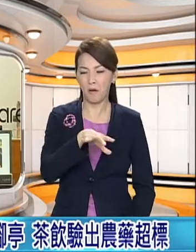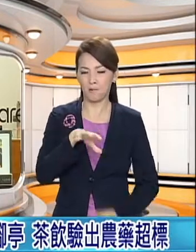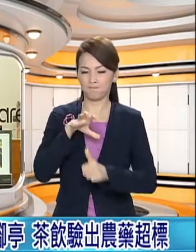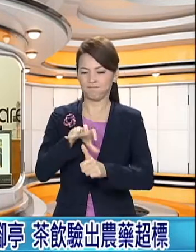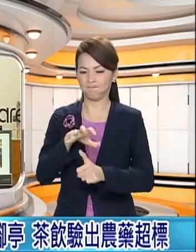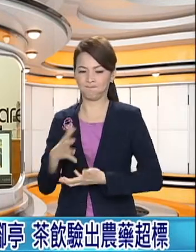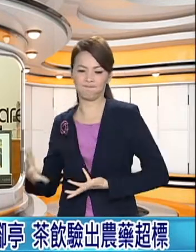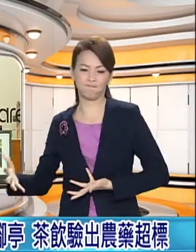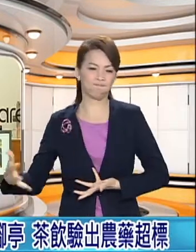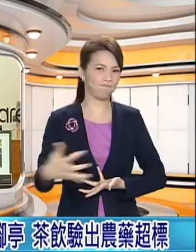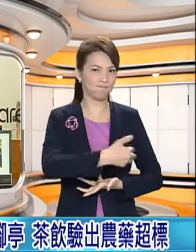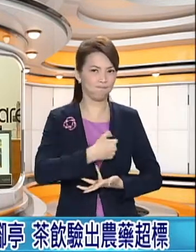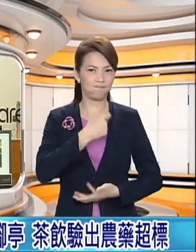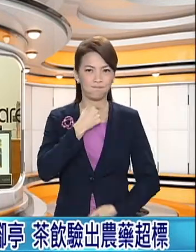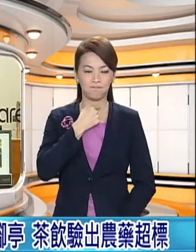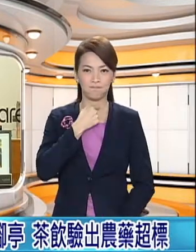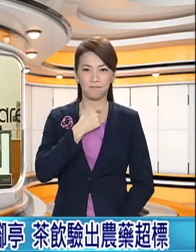须要下架回收。